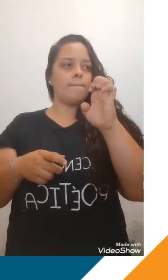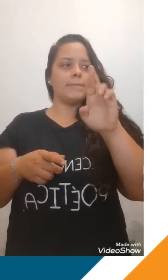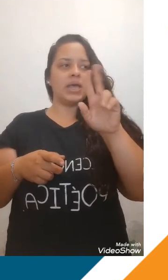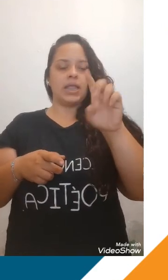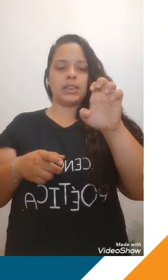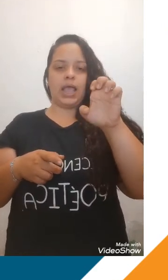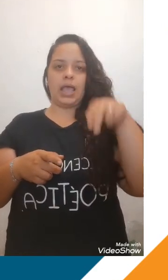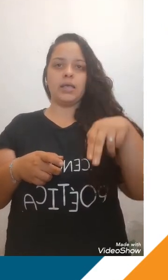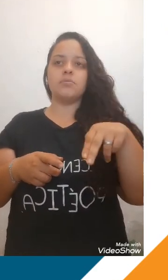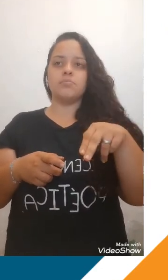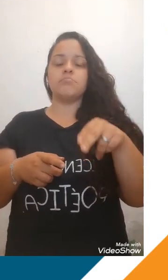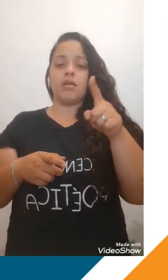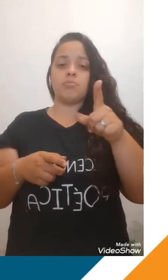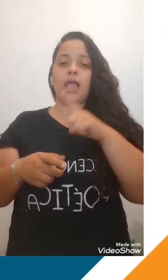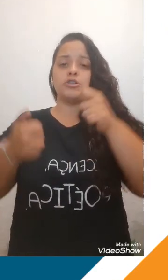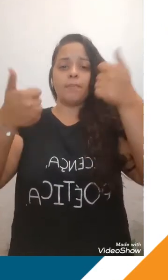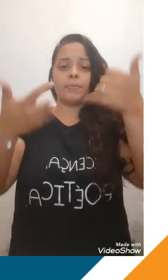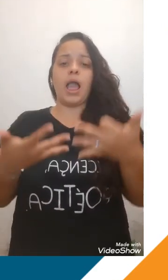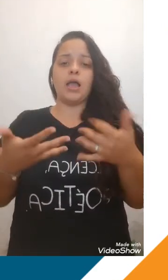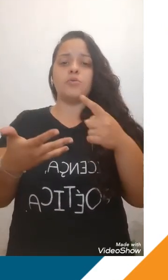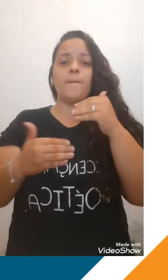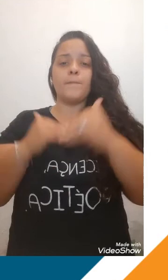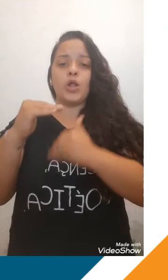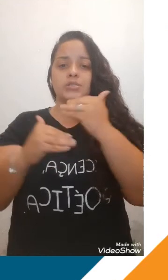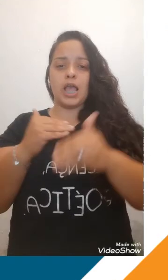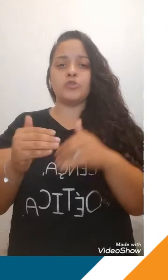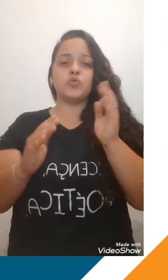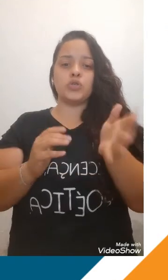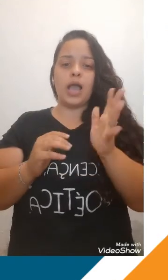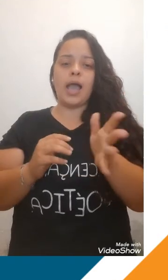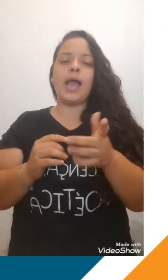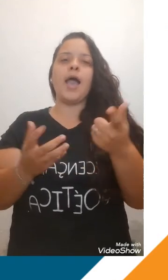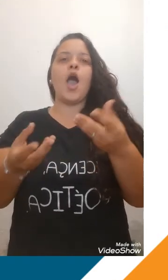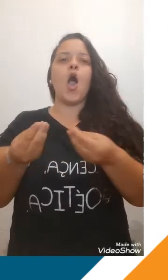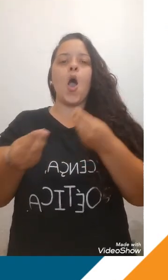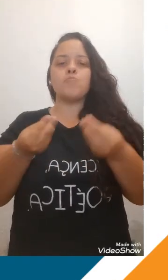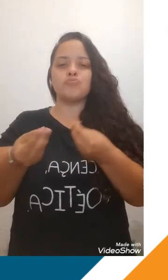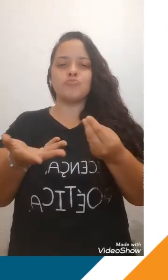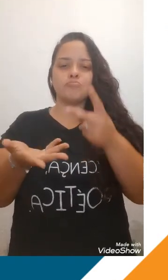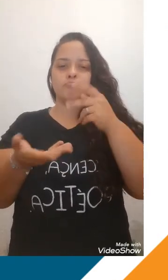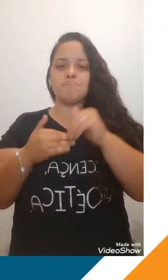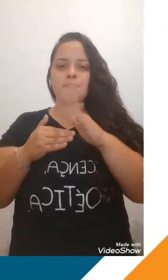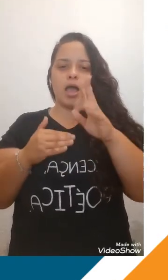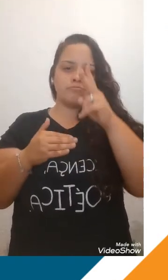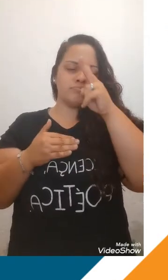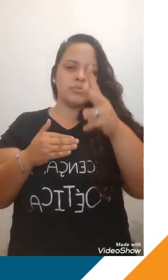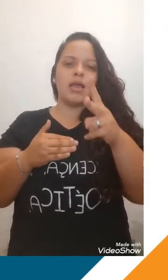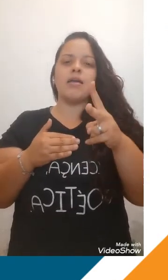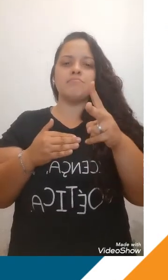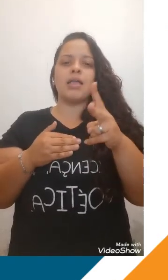ela pode ser explicada pelo processo já de intensificação do combate ao tráfico